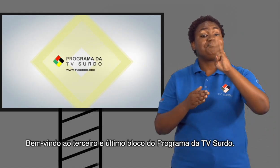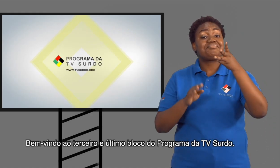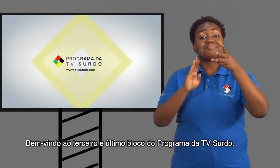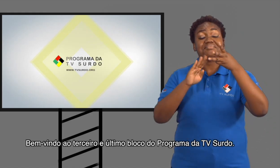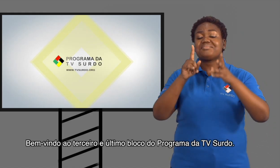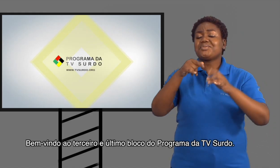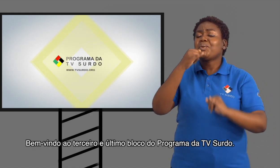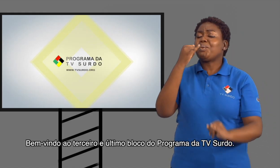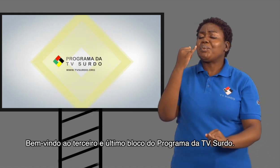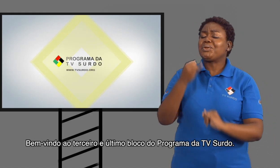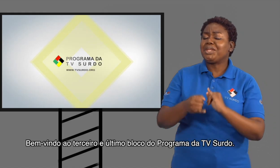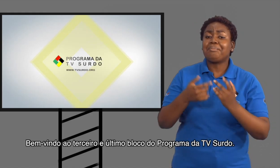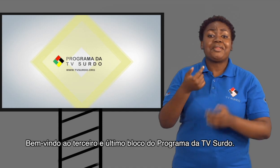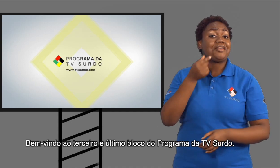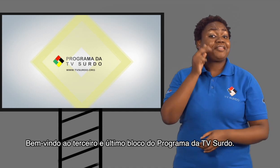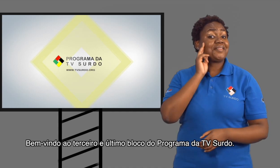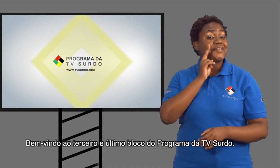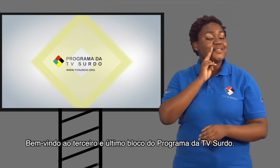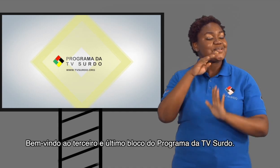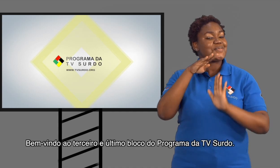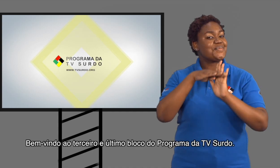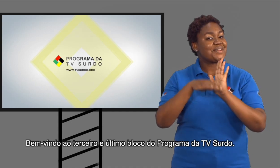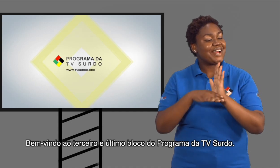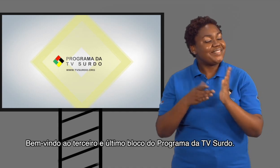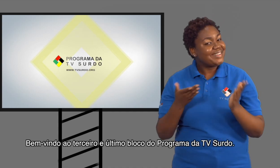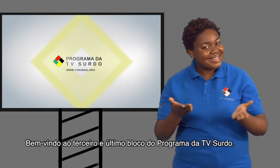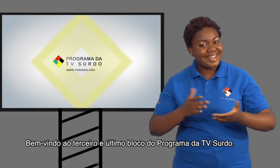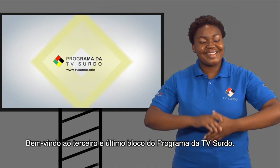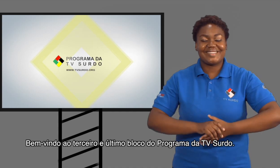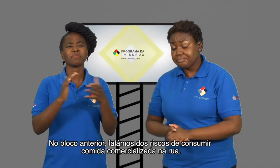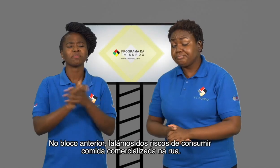Bem-vindo ao terceiro e último bloco do programa da TV Surdo.